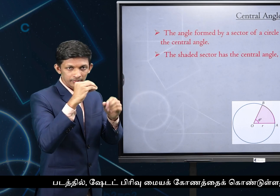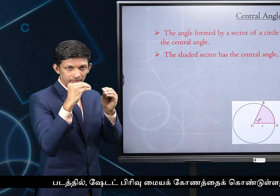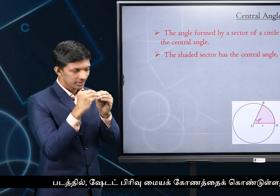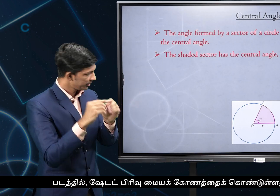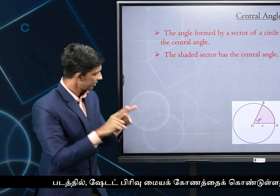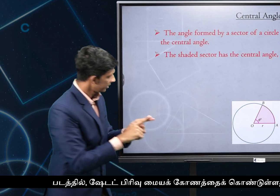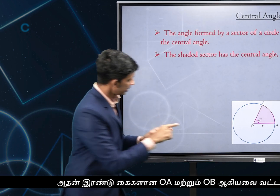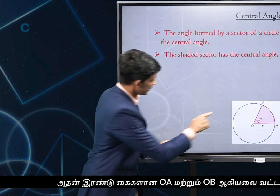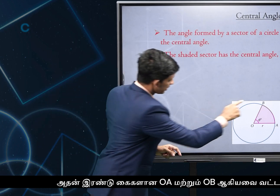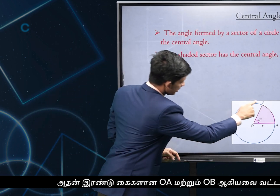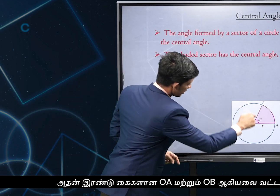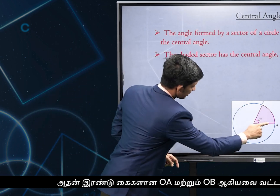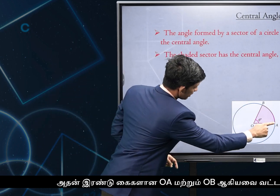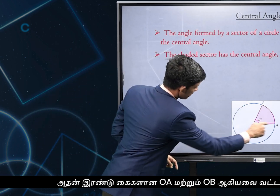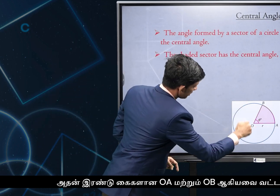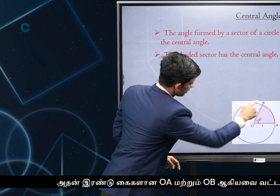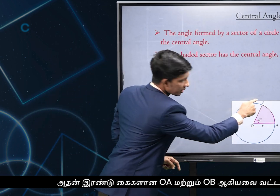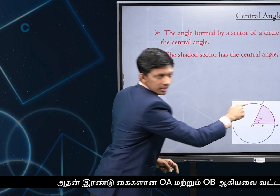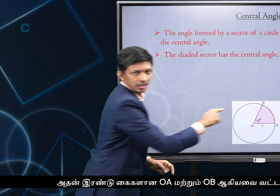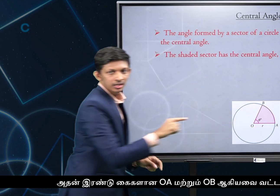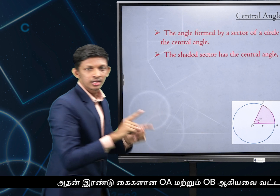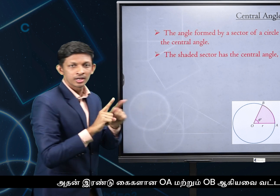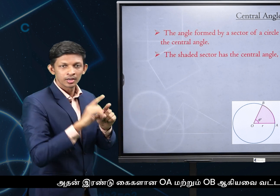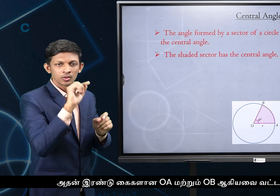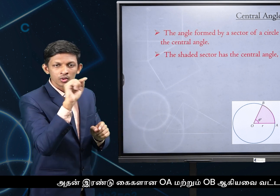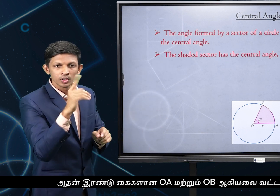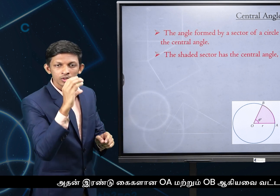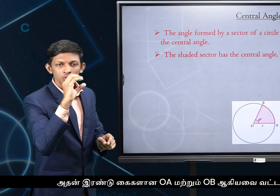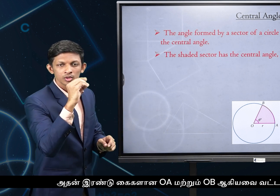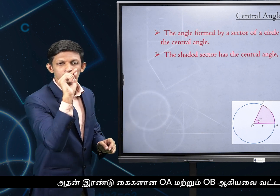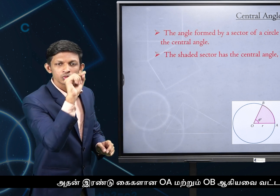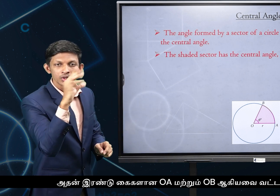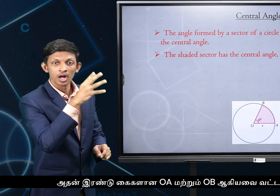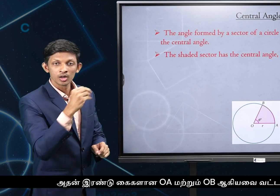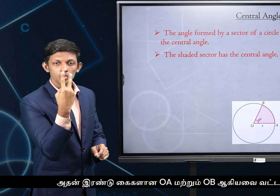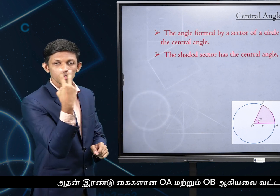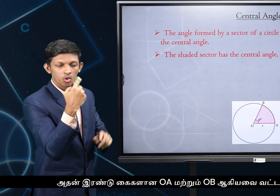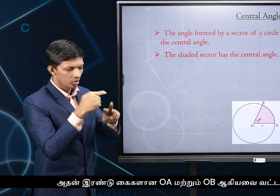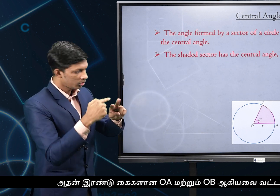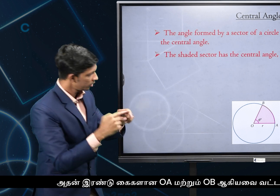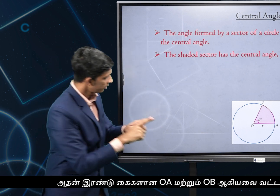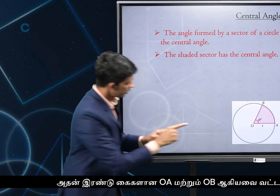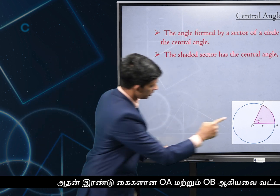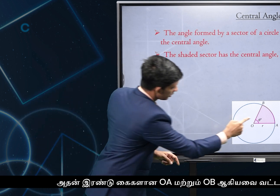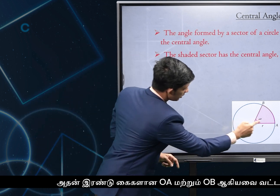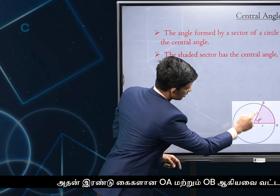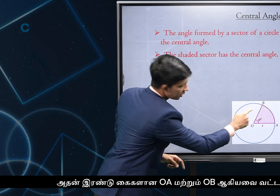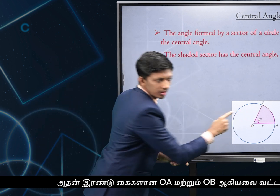டிகிரி மற்றும் அதன் இரண்டு கைகளான OA மற்றும் OB ஆகியவை வட்டத்தின்